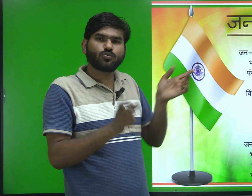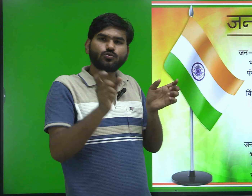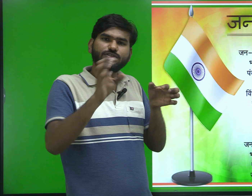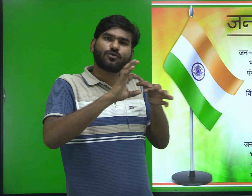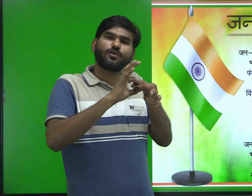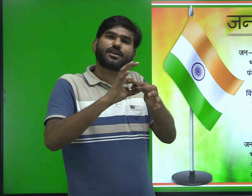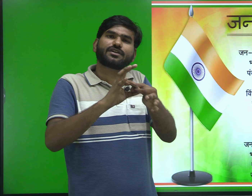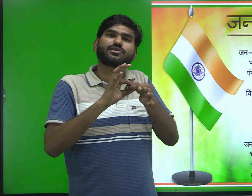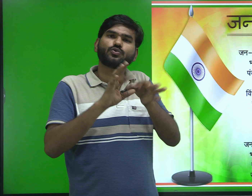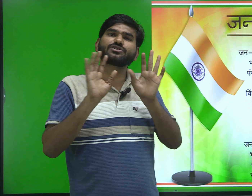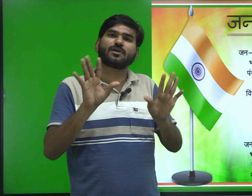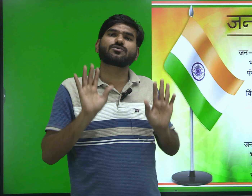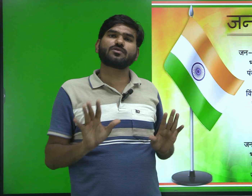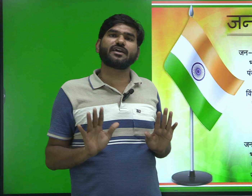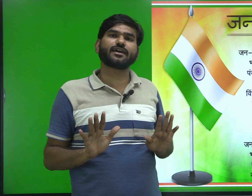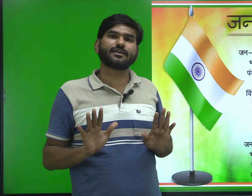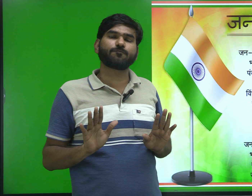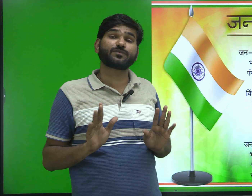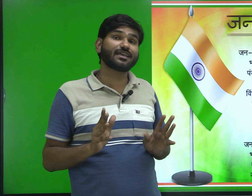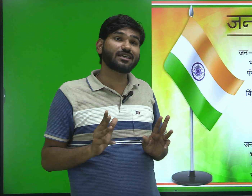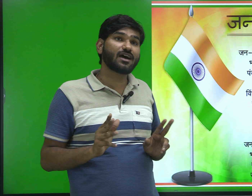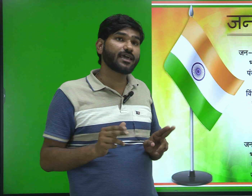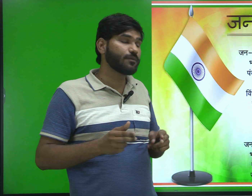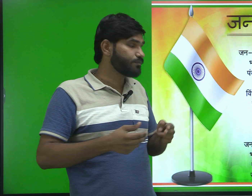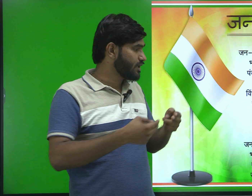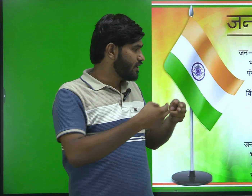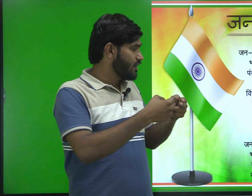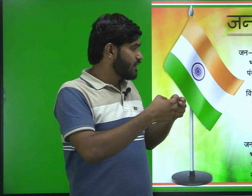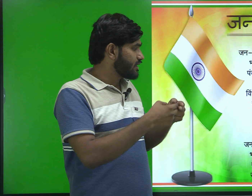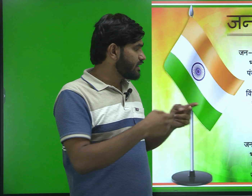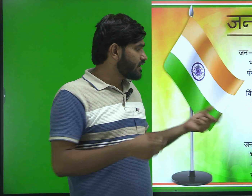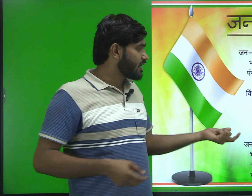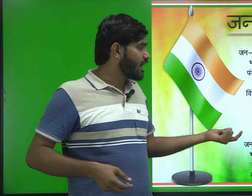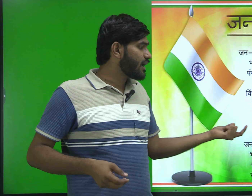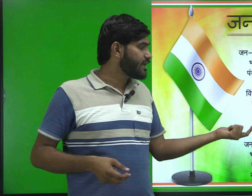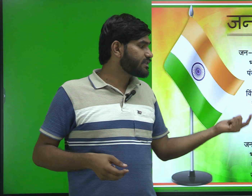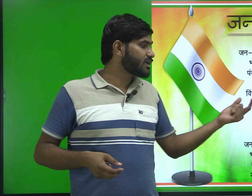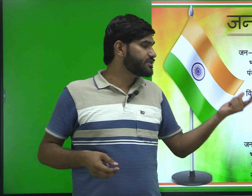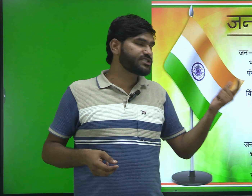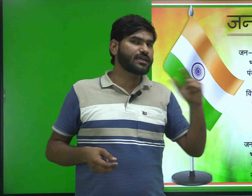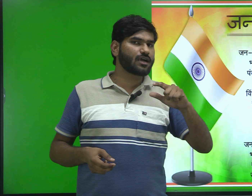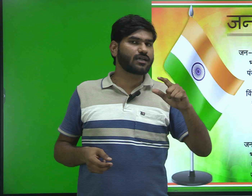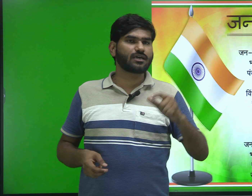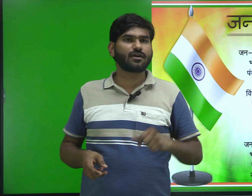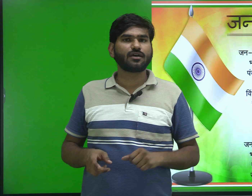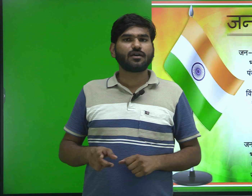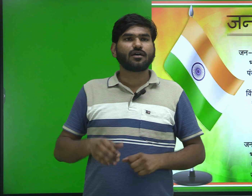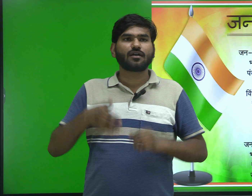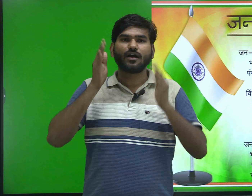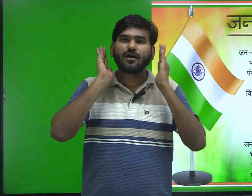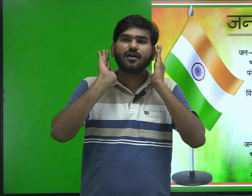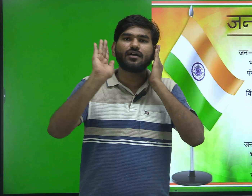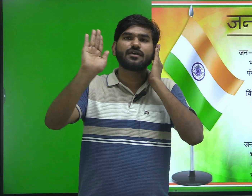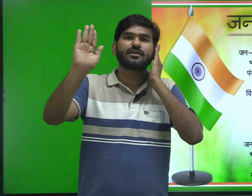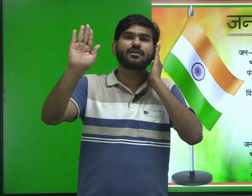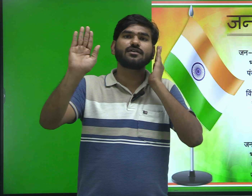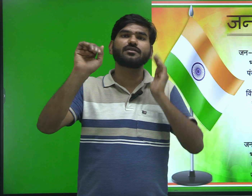उससे कोरिलेट करते हुए इस बात को कही गई है। कैसे कहा गया है कि गाए तब जय गाथा, गाए